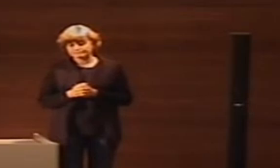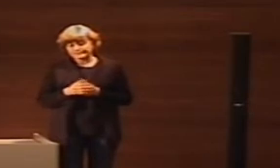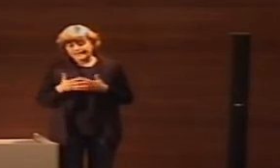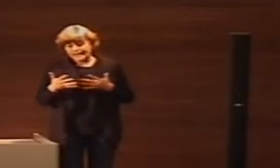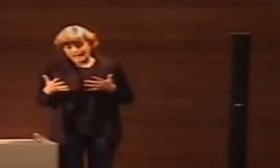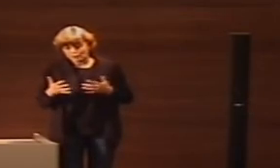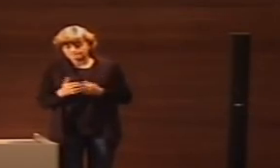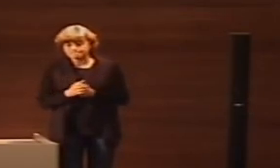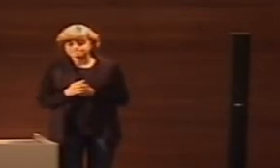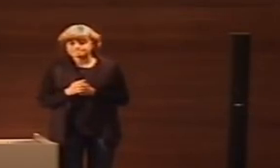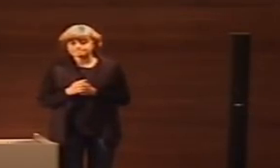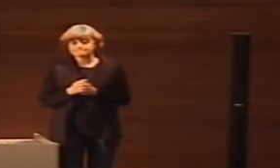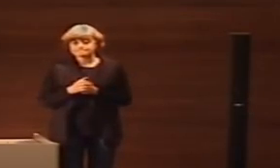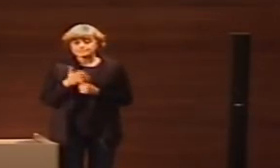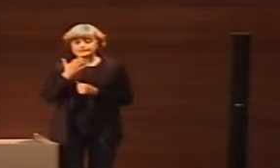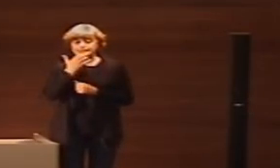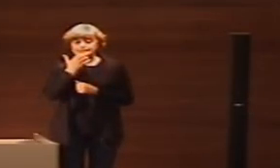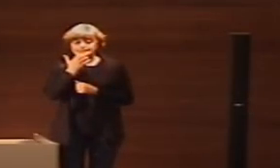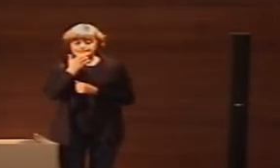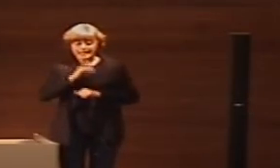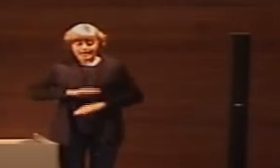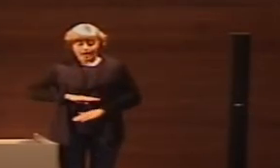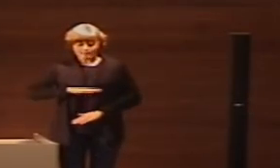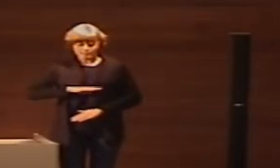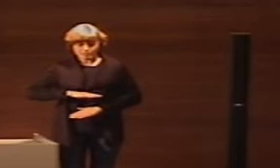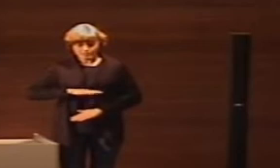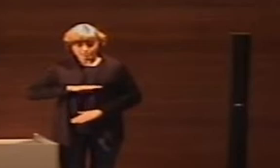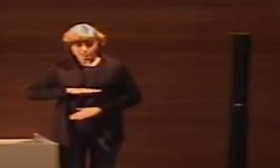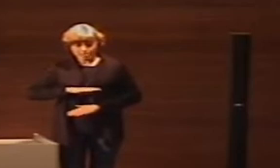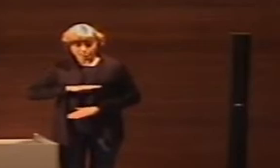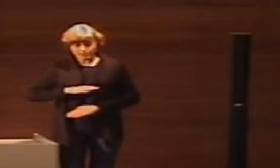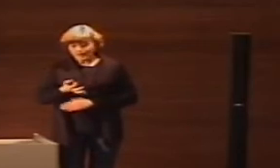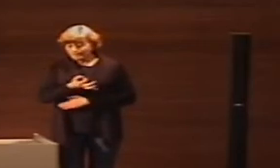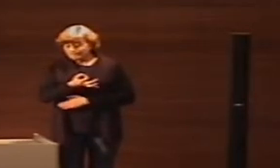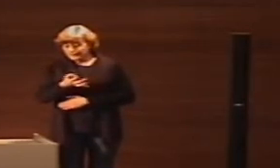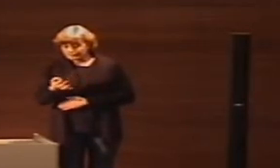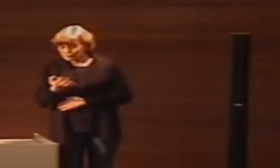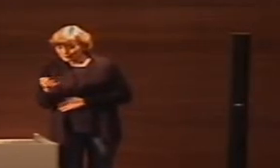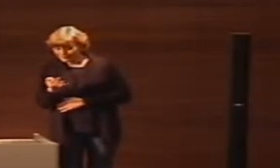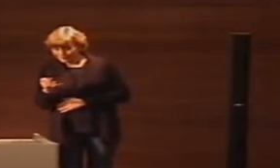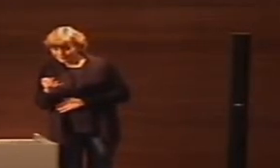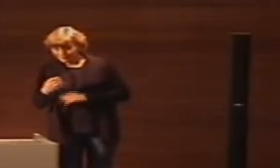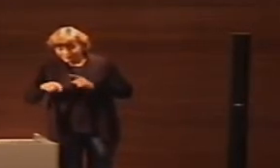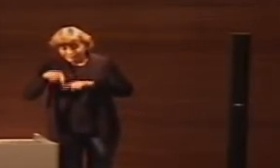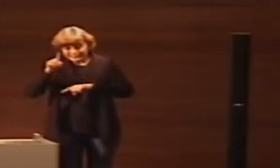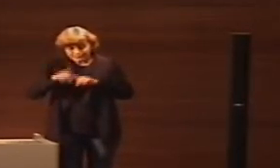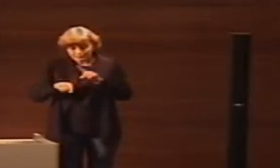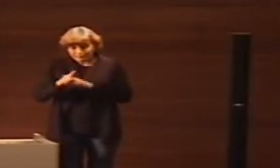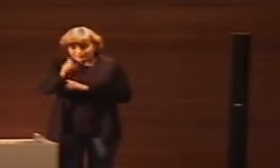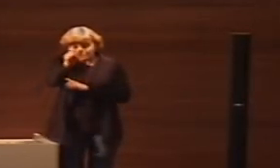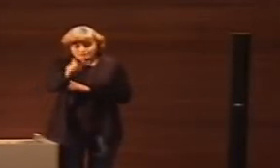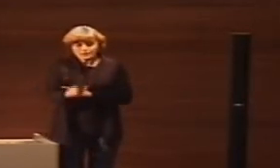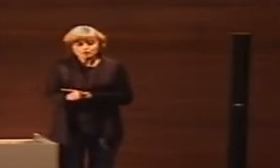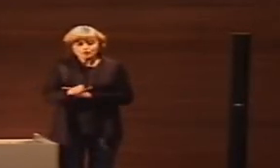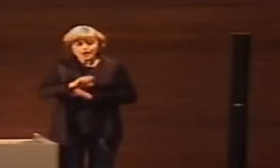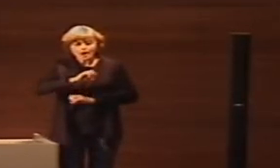Claro, si pudiésemos, lo ideal sería que cada cual pagase en función de la cantidad de residuos que genera, ¿no?